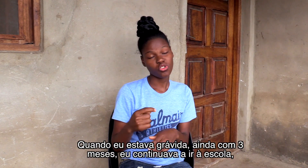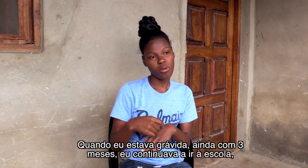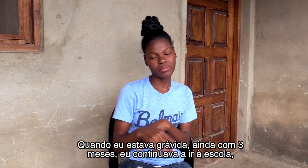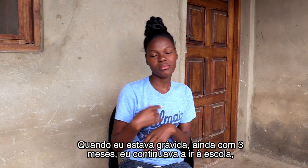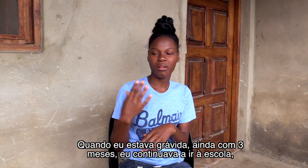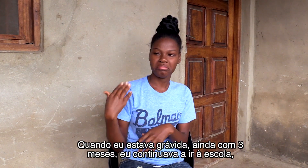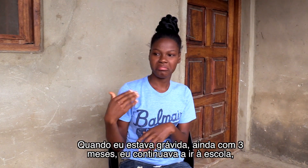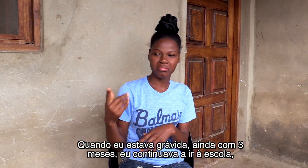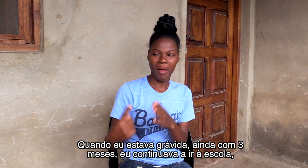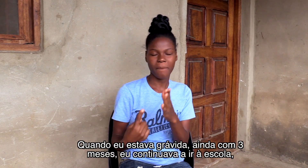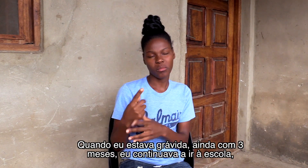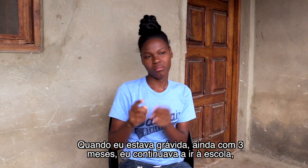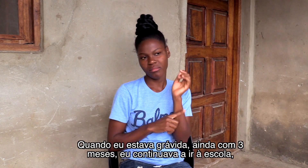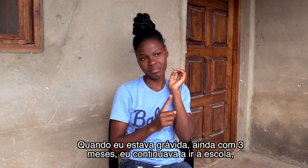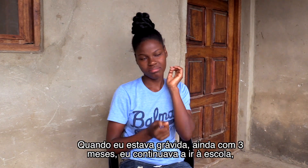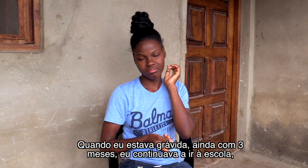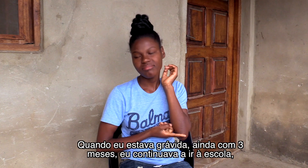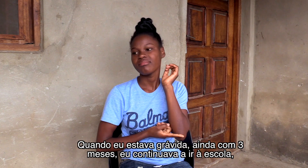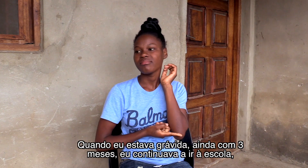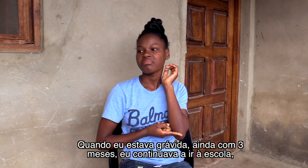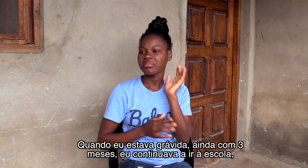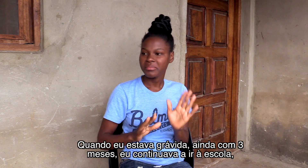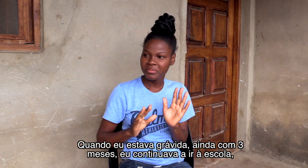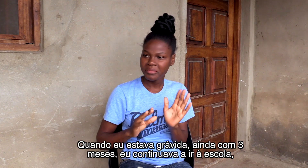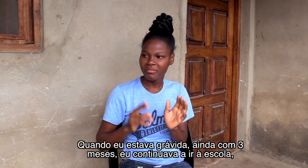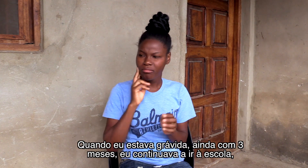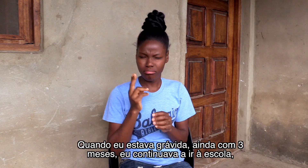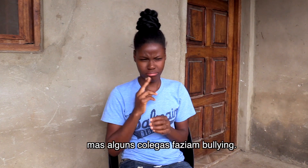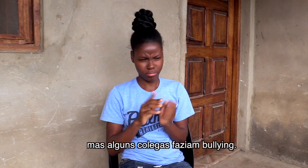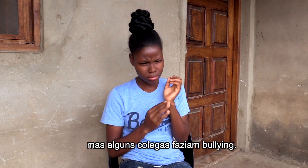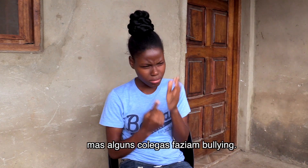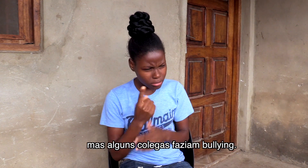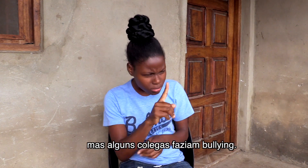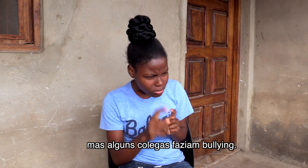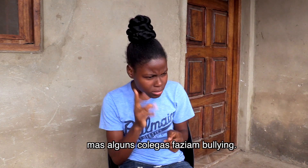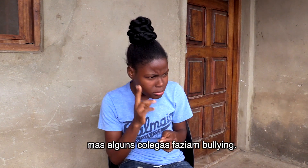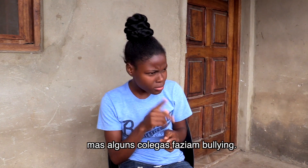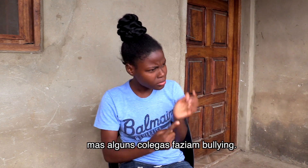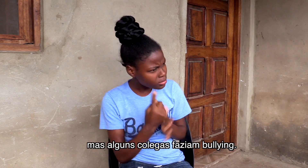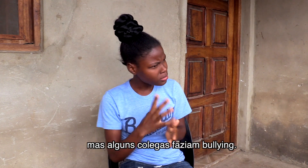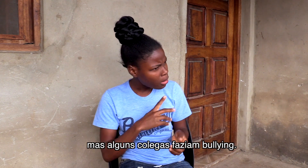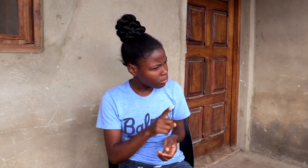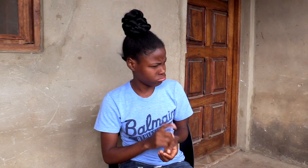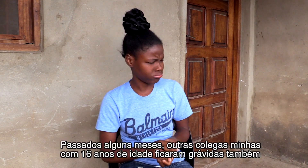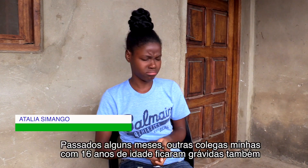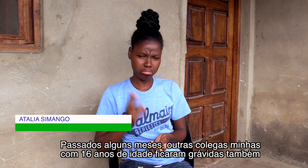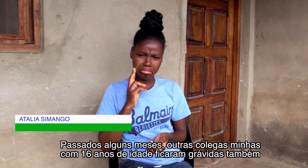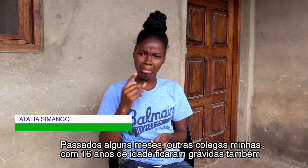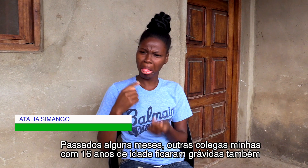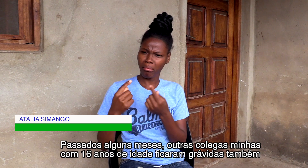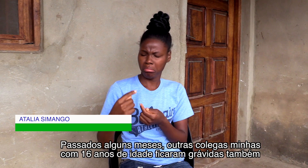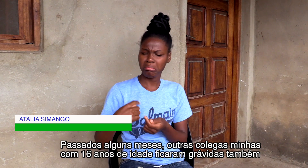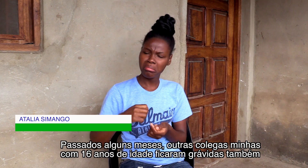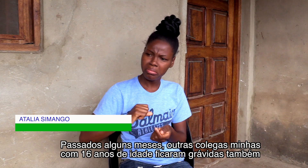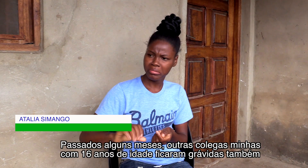Quando eu estava grávida, ainda com 3 meses, eu continuava a ir à escola, mas alguns colegas faziam bullying.